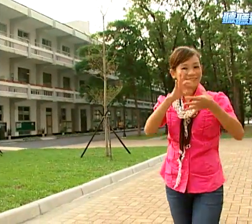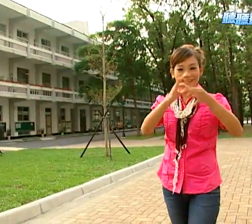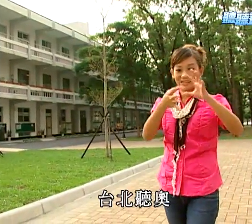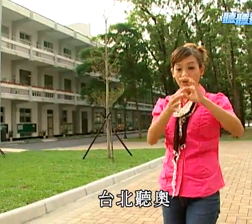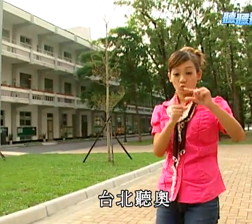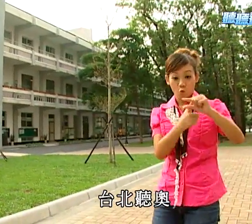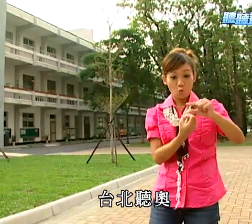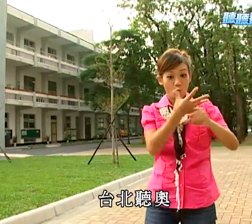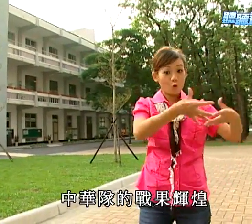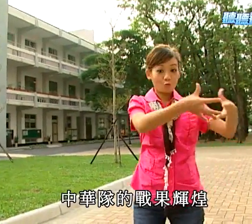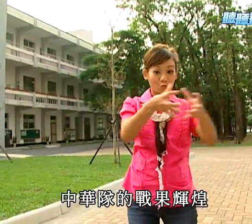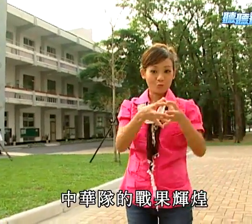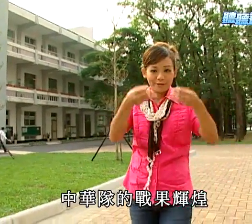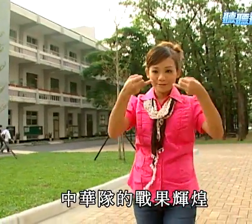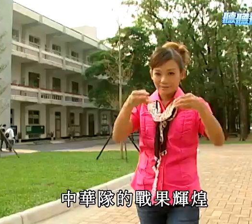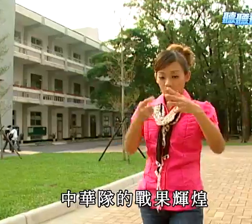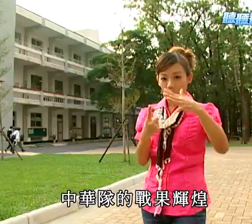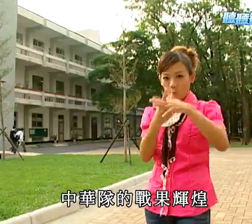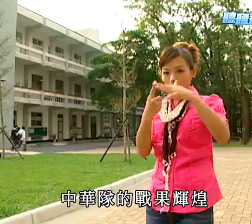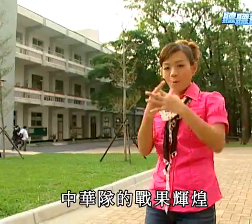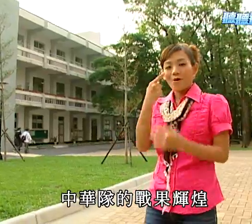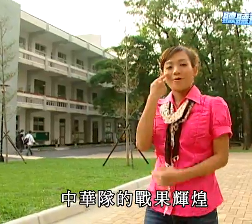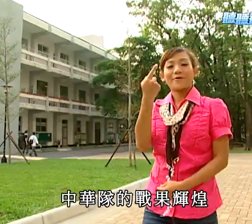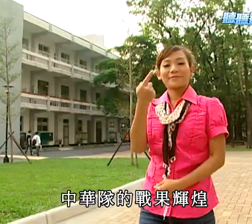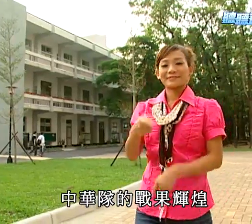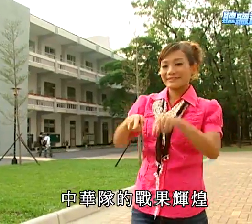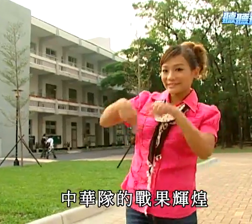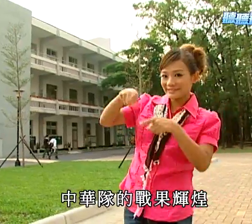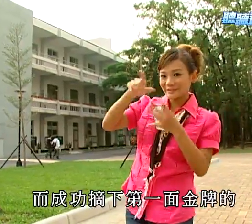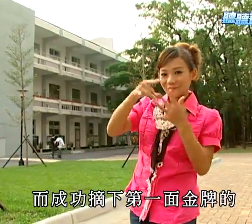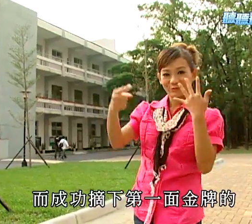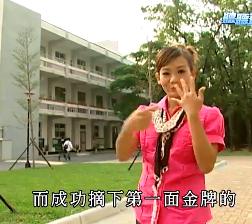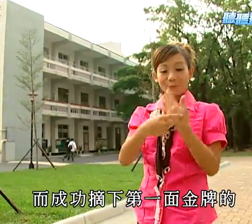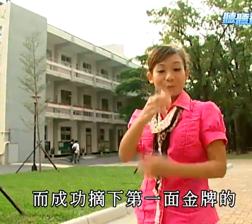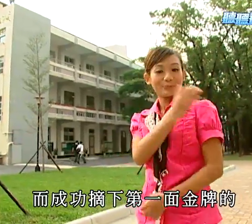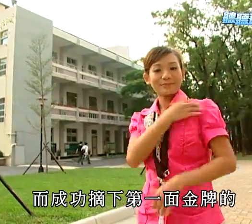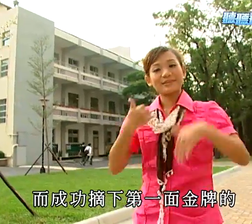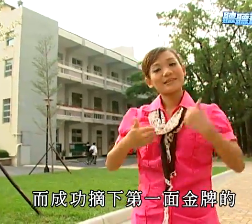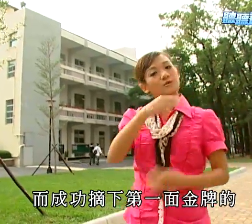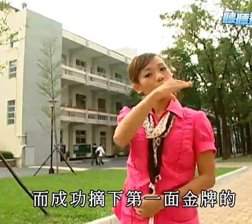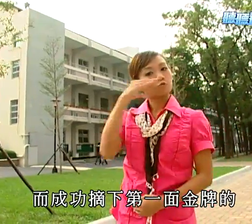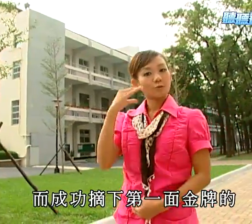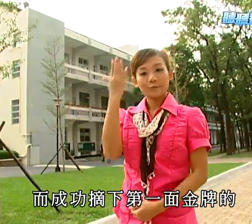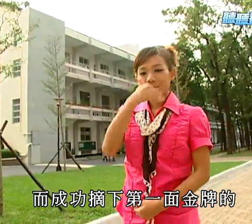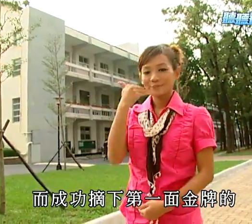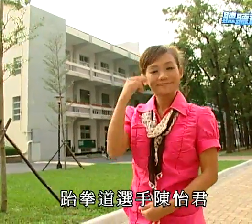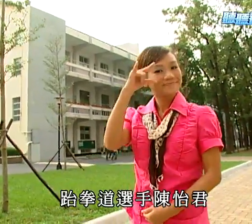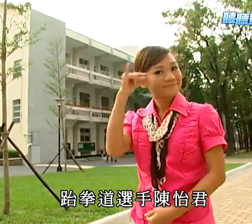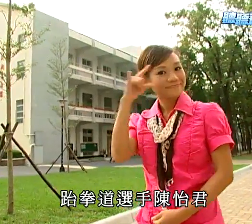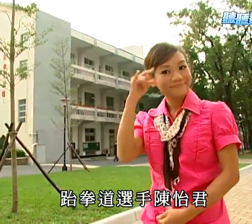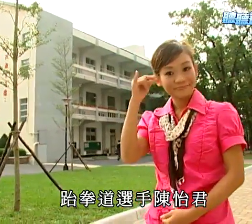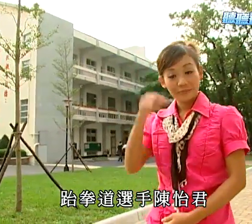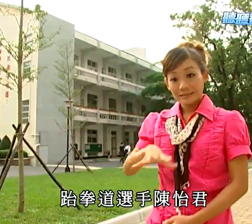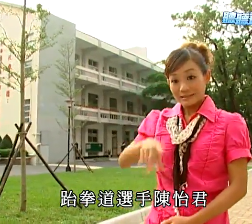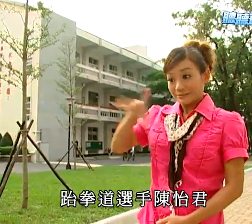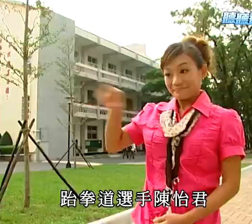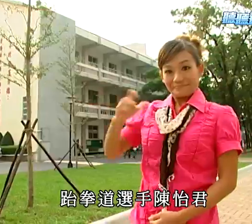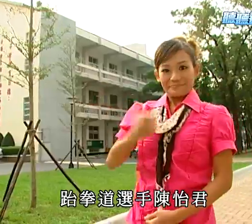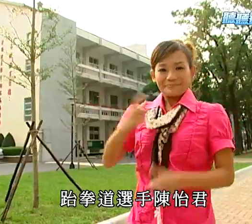台北听奥中华队的战果辉煌，而成功摘下第一面金牌的跆拳道选手陈怡君，